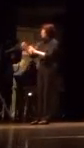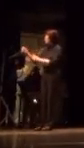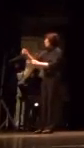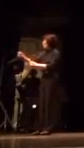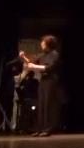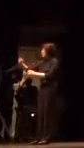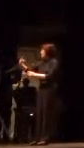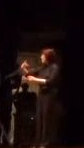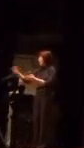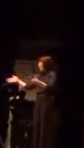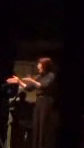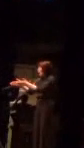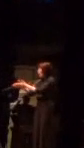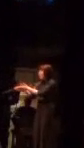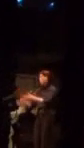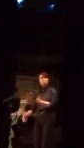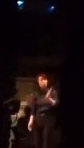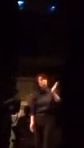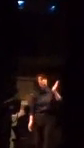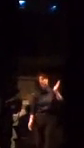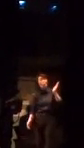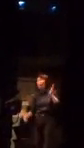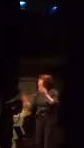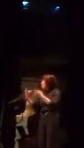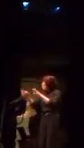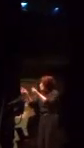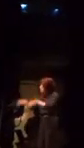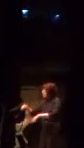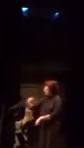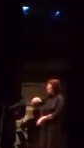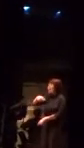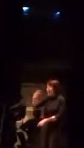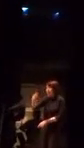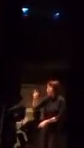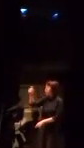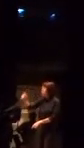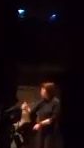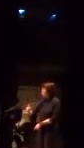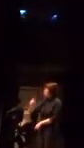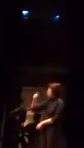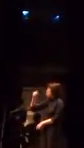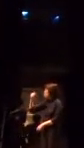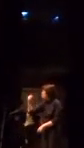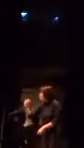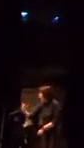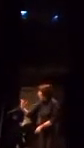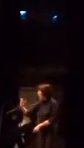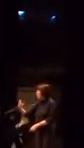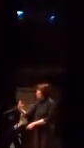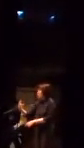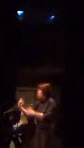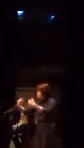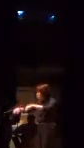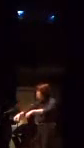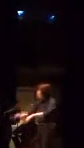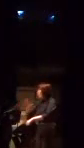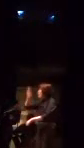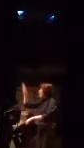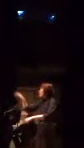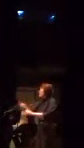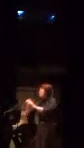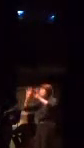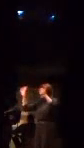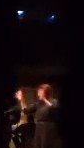から3号機を合わせると広島原爆の168発分をすでに大気中にばらまいた